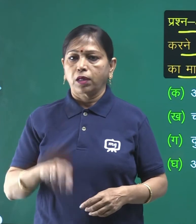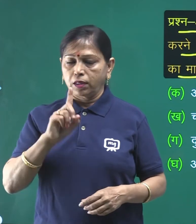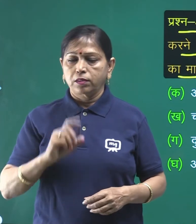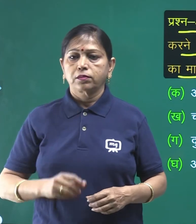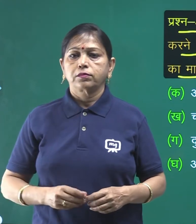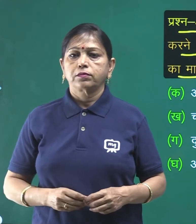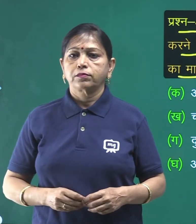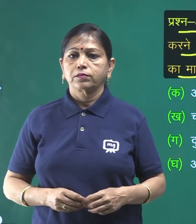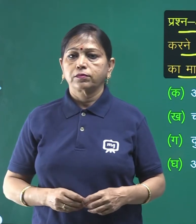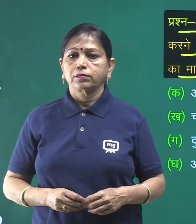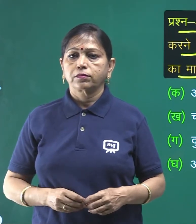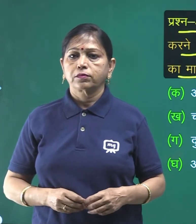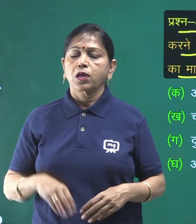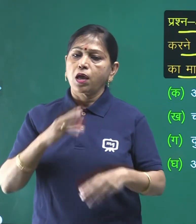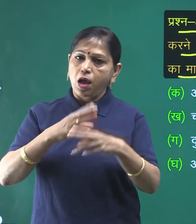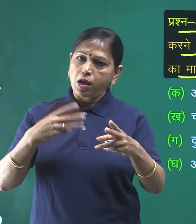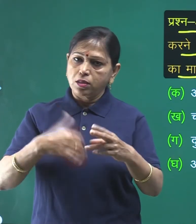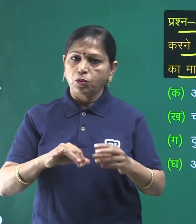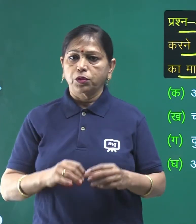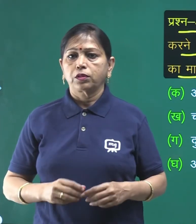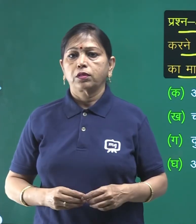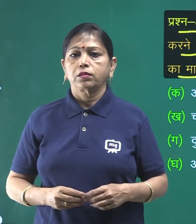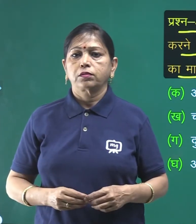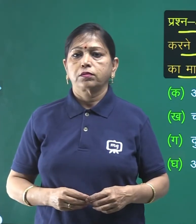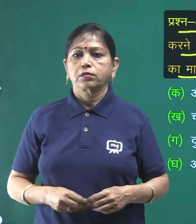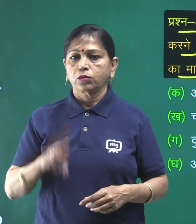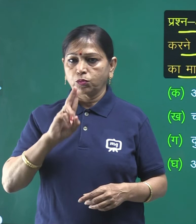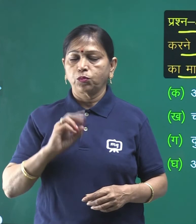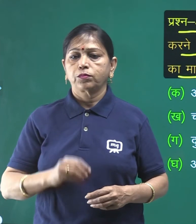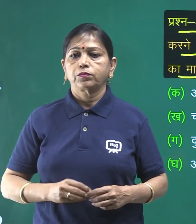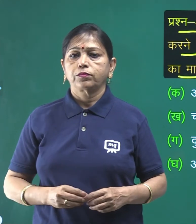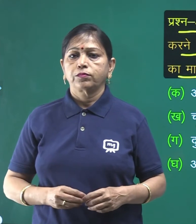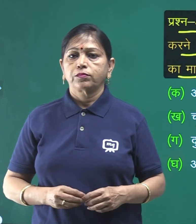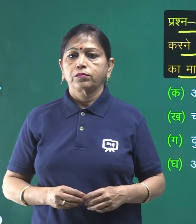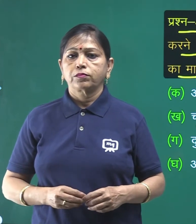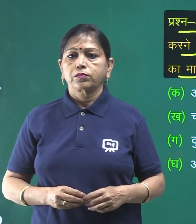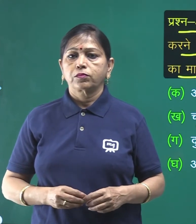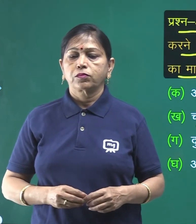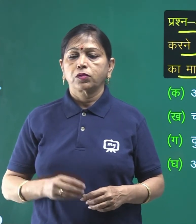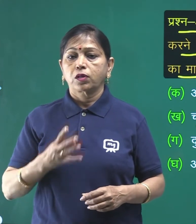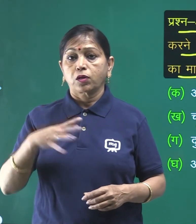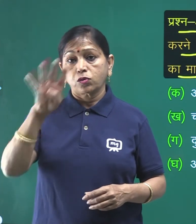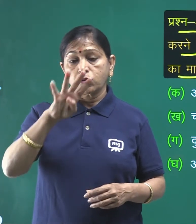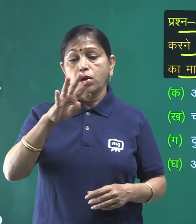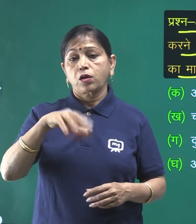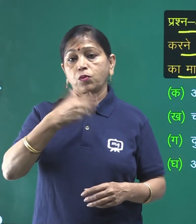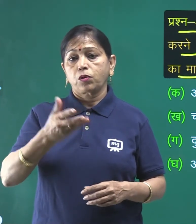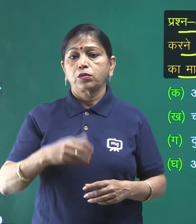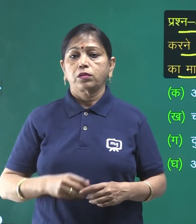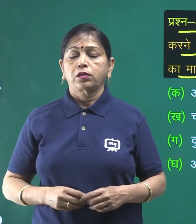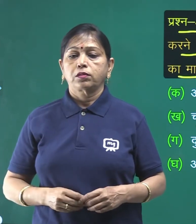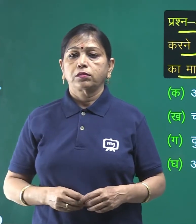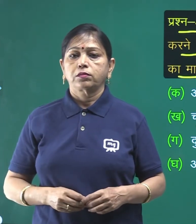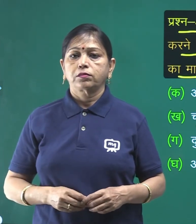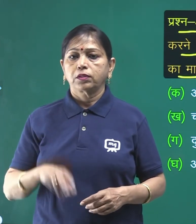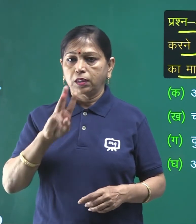1 आधा हो जाता है, 2 4 गुना हो जाता है,